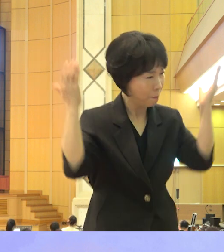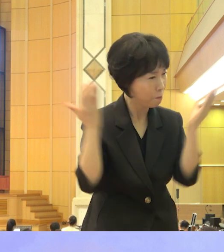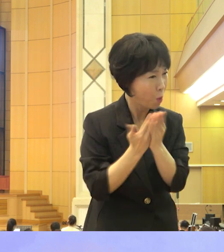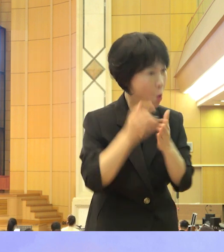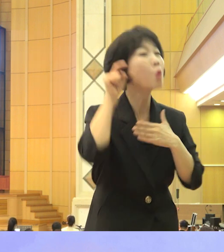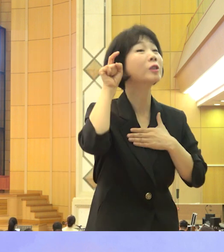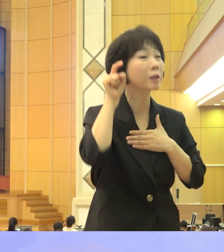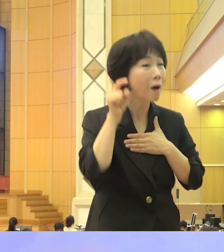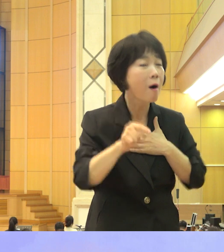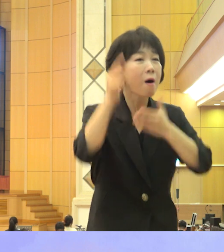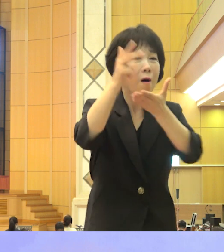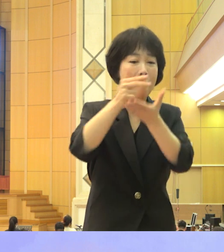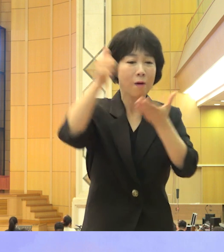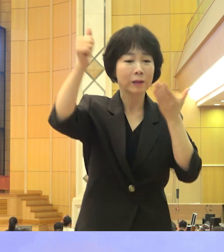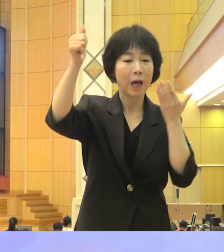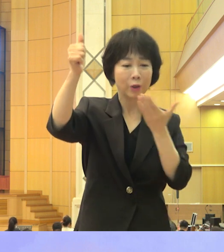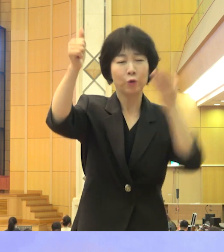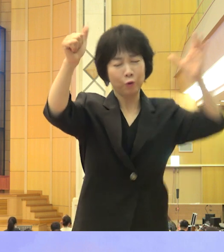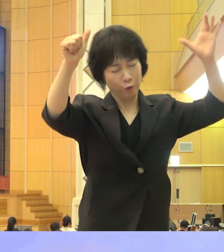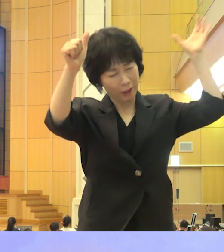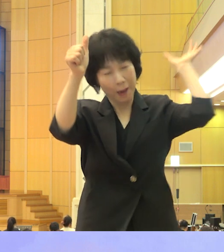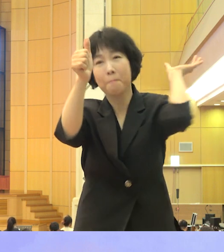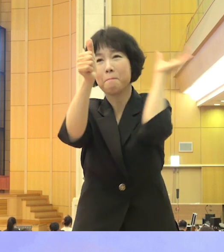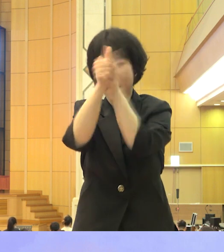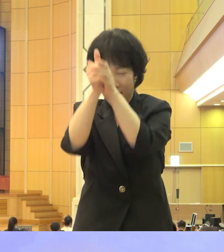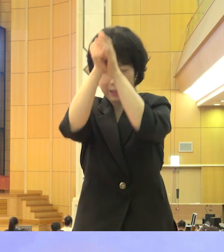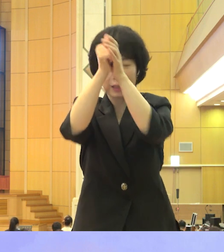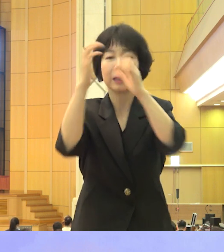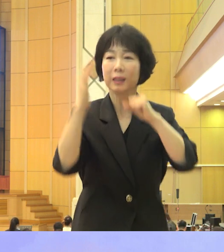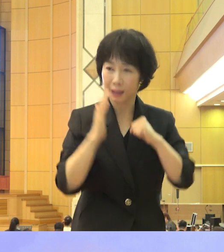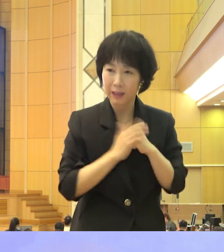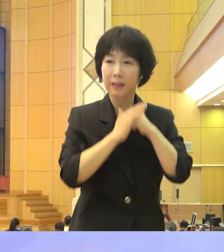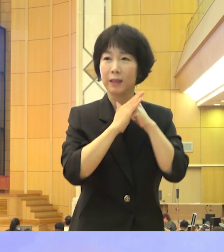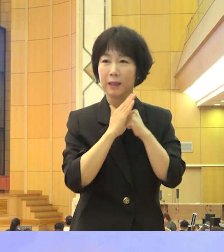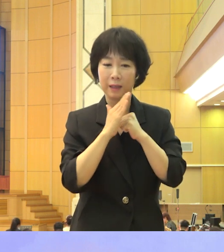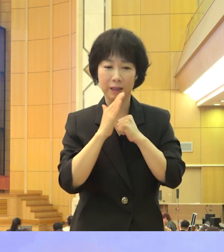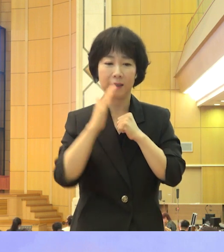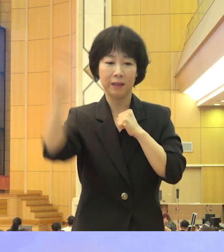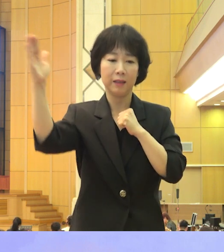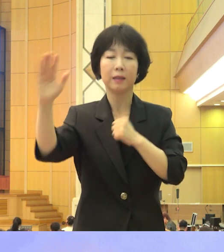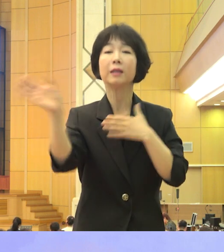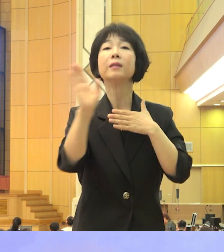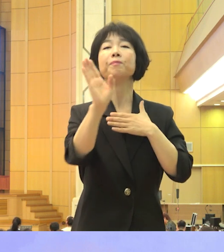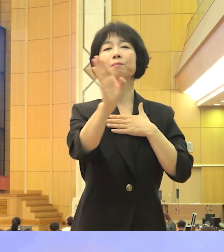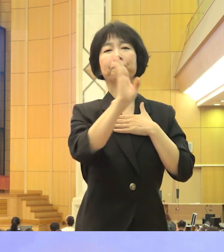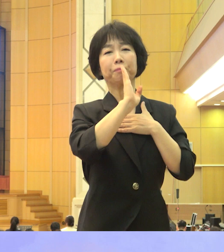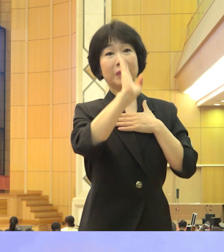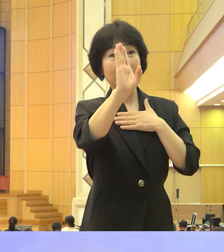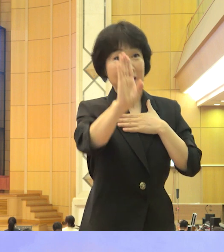나의 모든 것 다 주께 맡기니